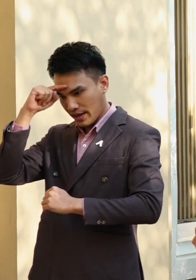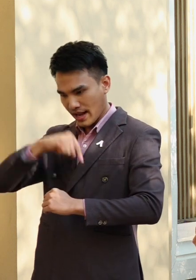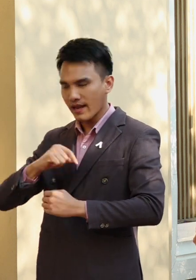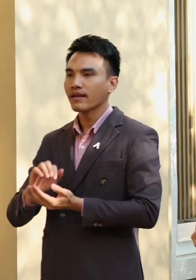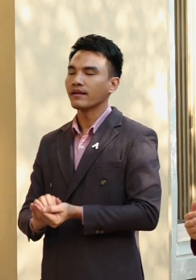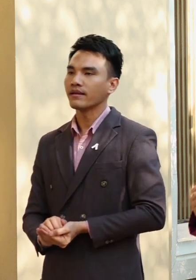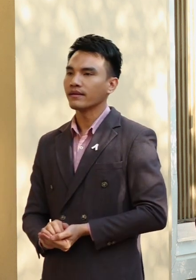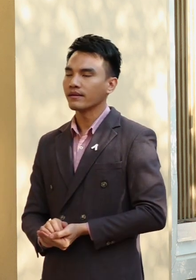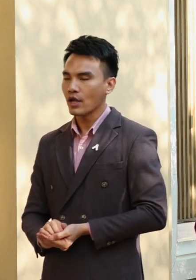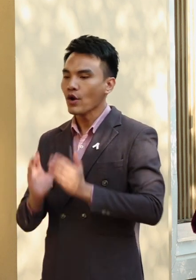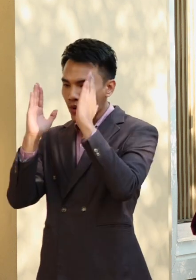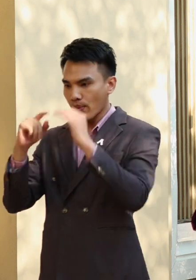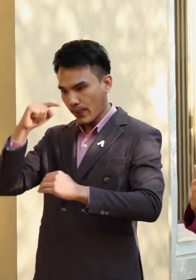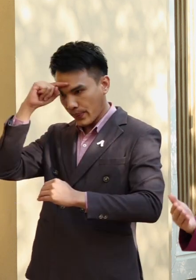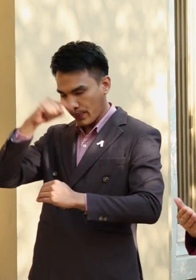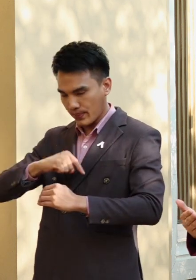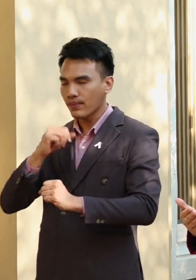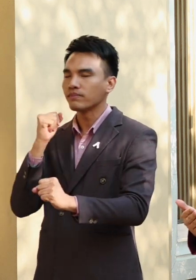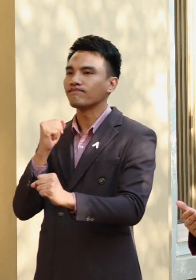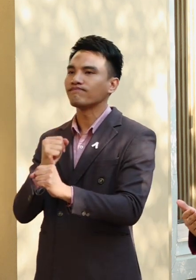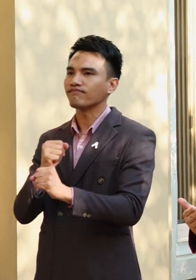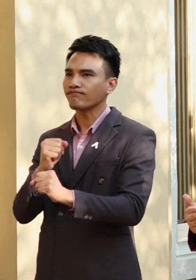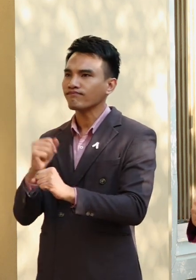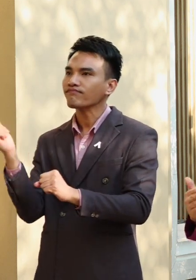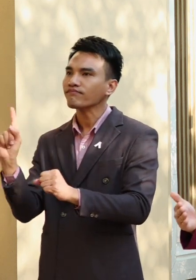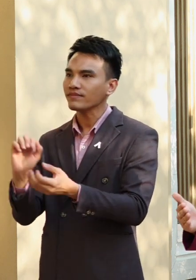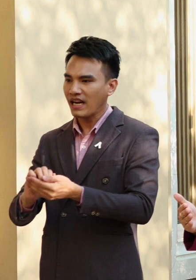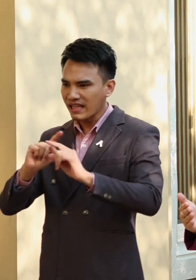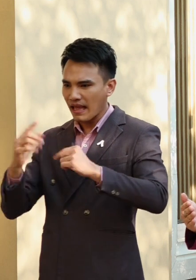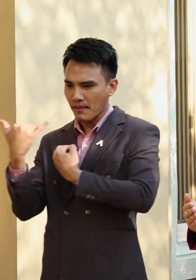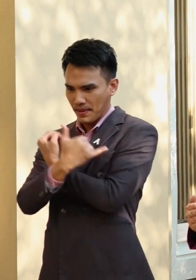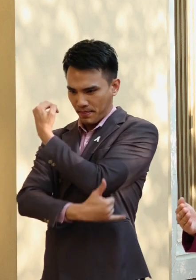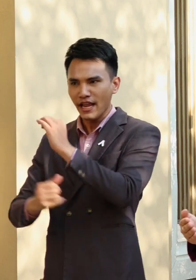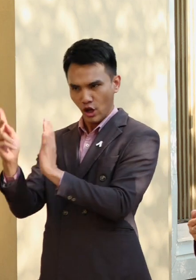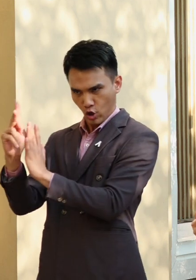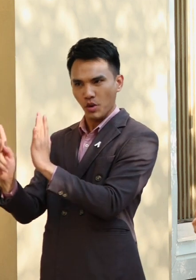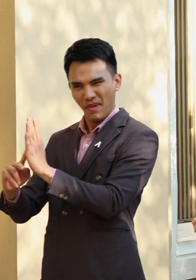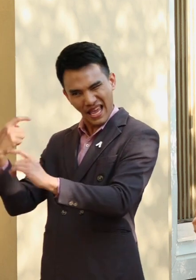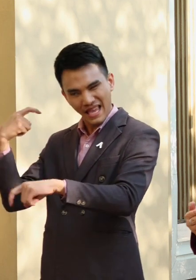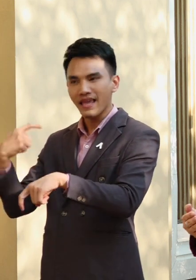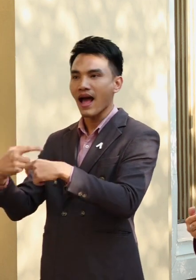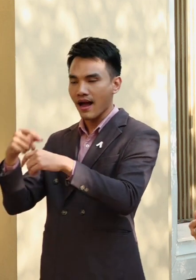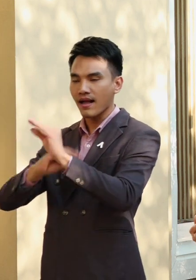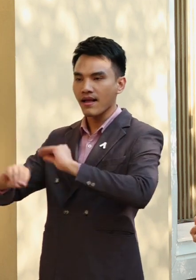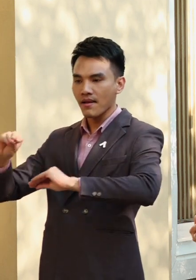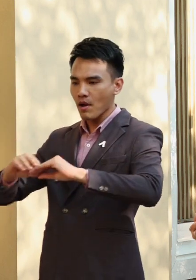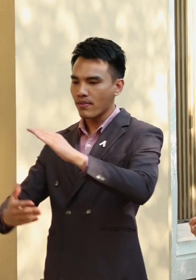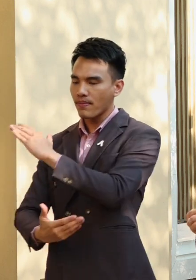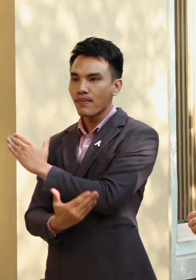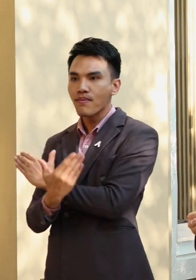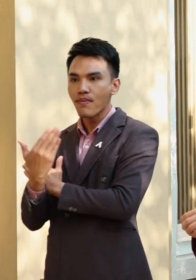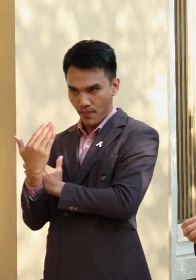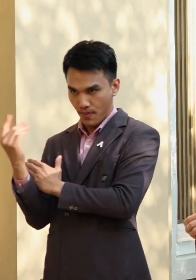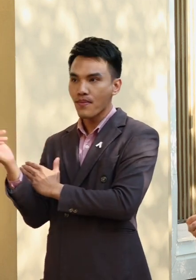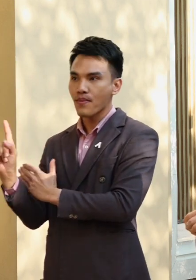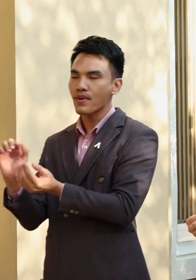วไปเบื้องต้นคนไทยจะเป็นการดำเนินการในลักษณะนี้แต่พอเป็นต่างชาติจะมีความซับซ้อนเข้ามาแล้วก็มีโอกาสย้ำว่